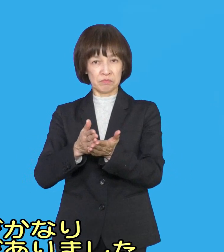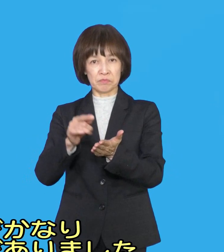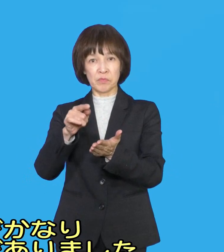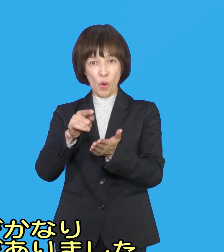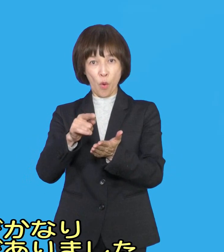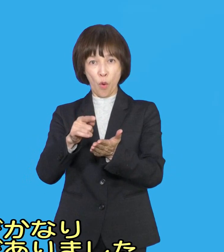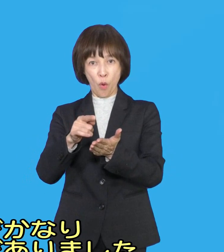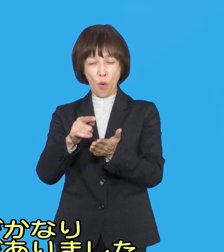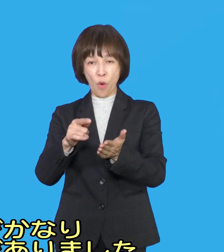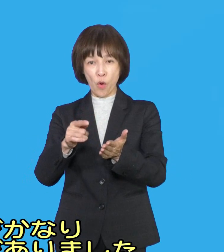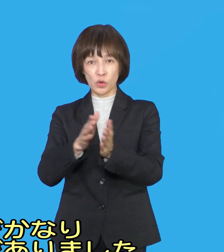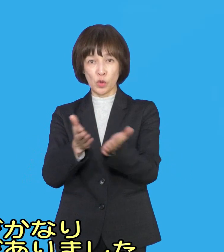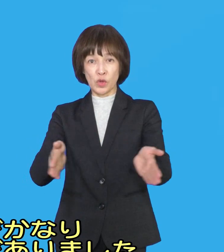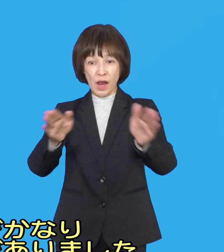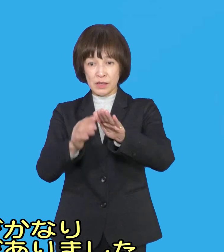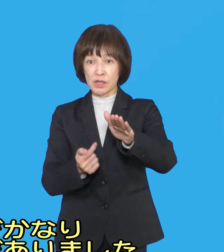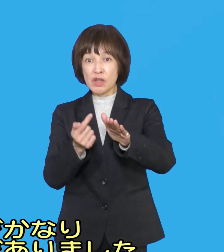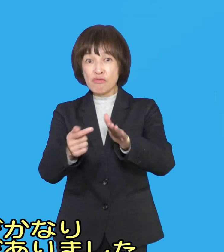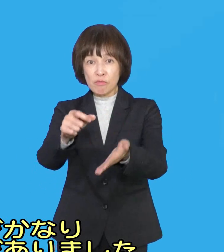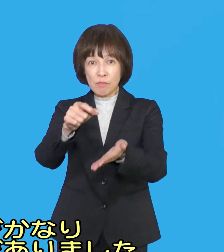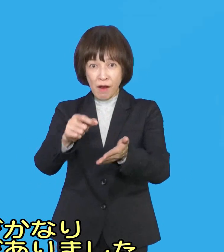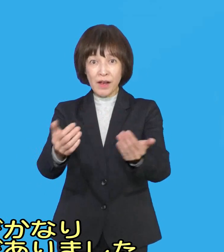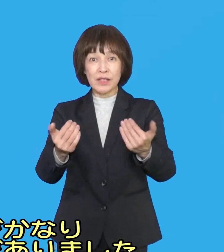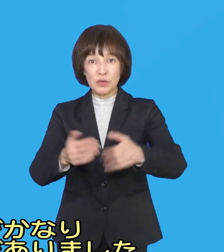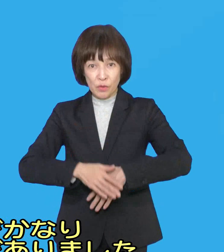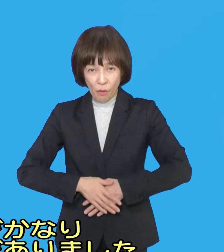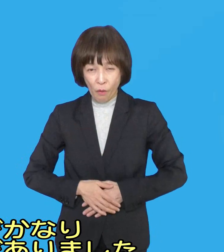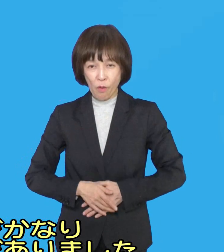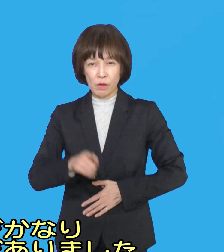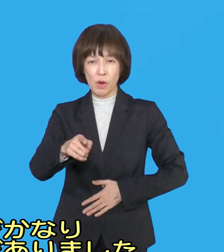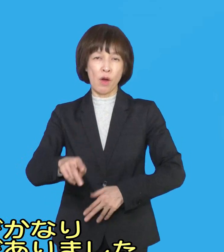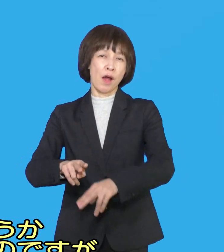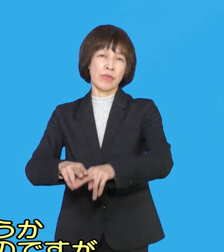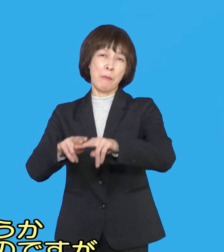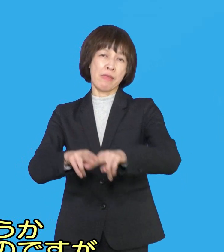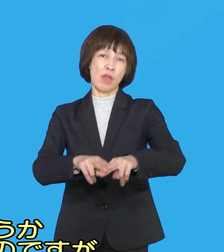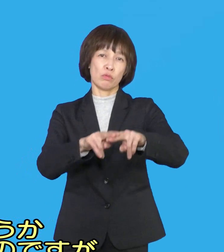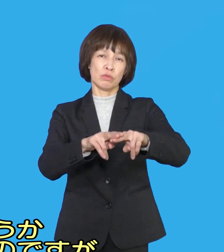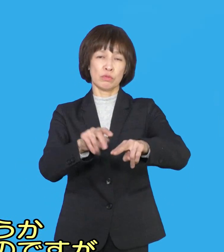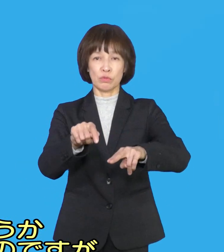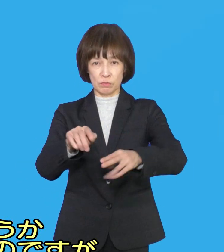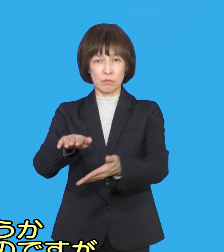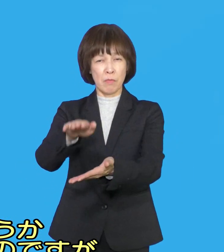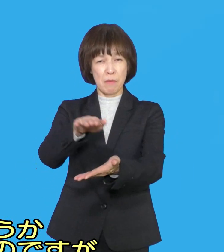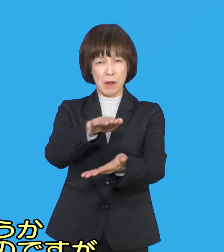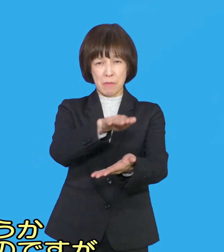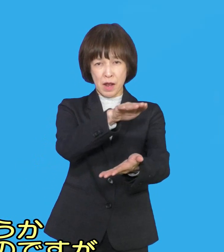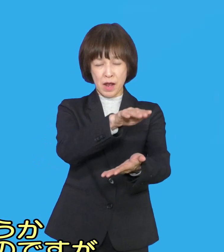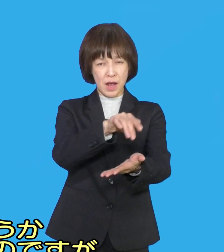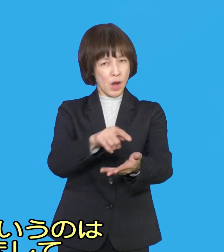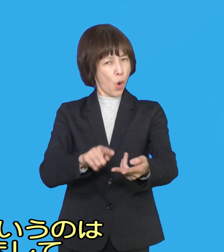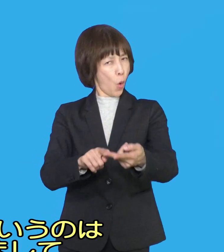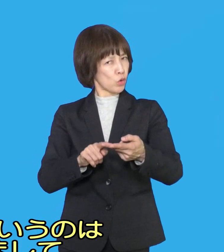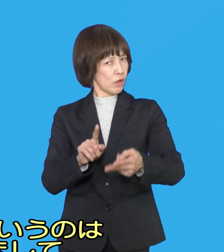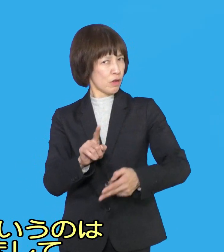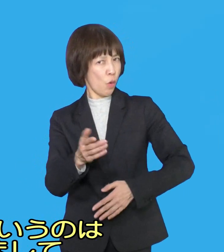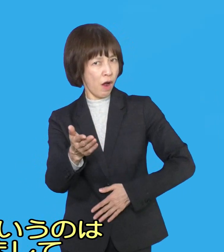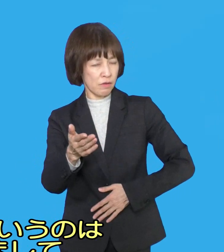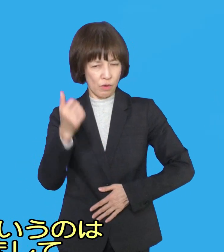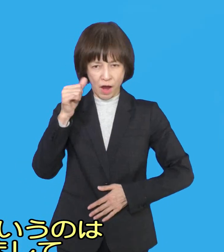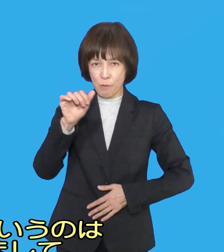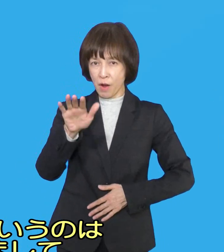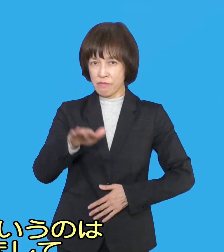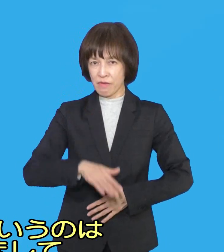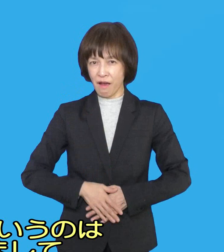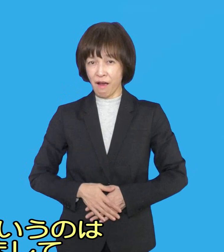約している書籍がかなり溜まってしまうという状況がありました。それを送ってはどうかという話もあったんですが、なぜその